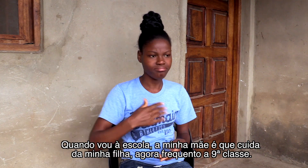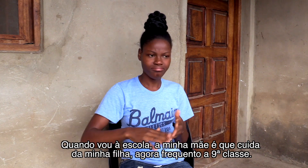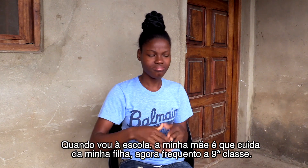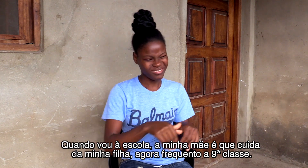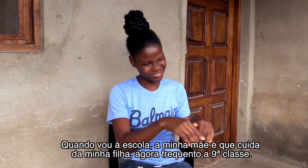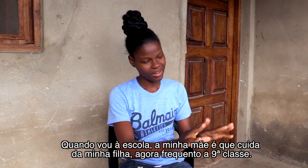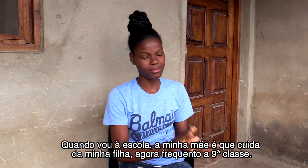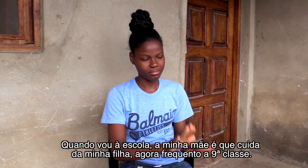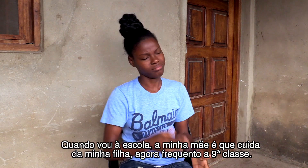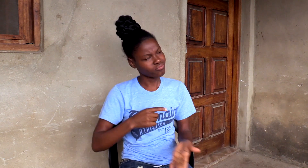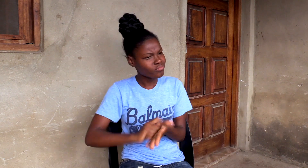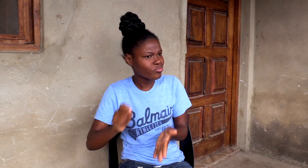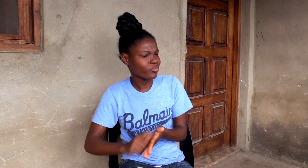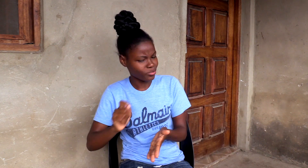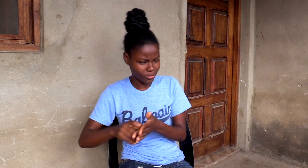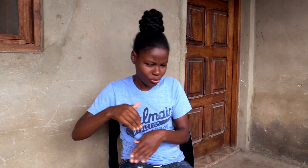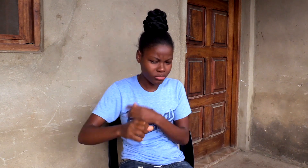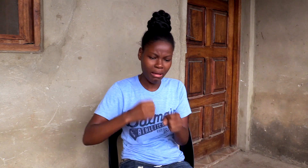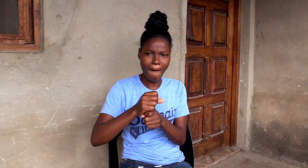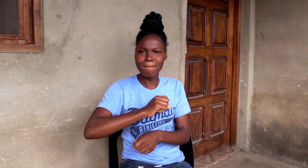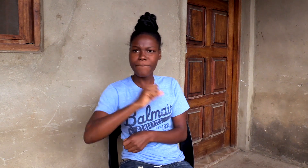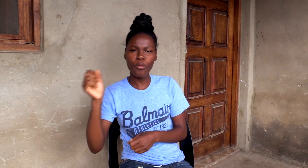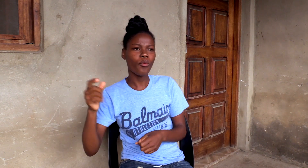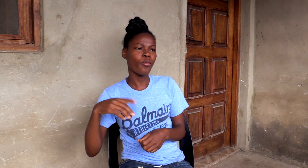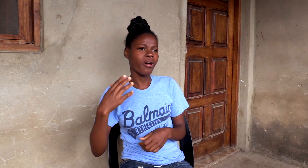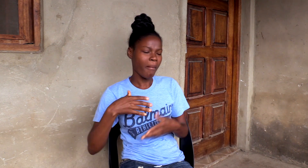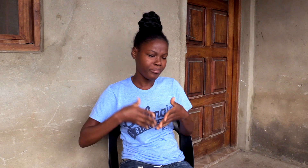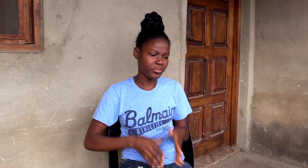Agora, frequento a 9ª classe.